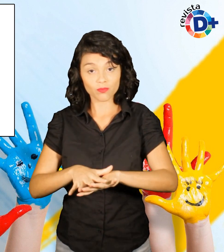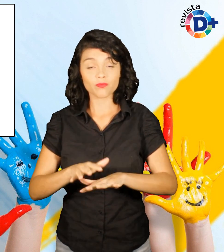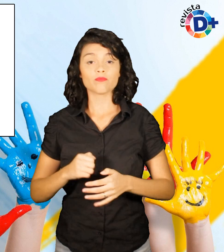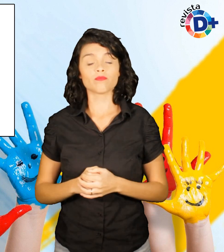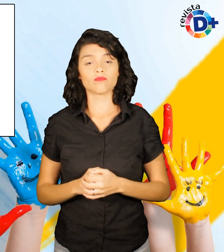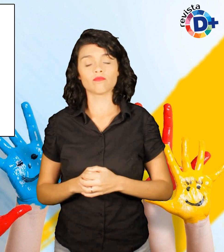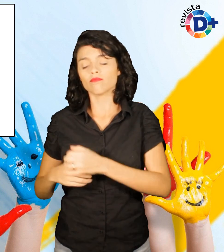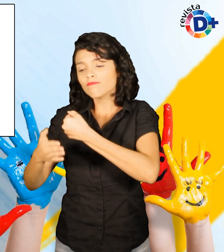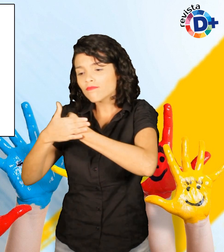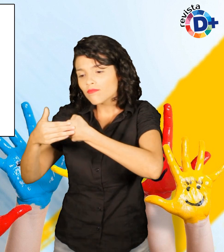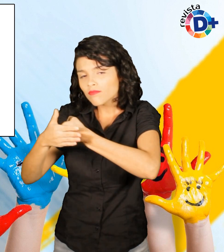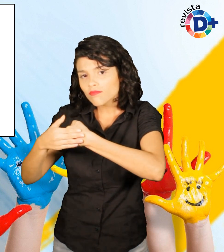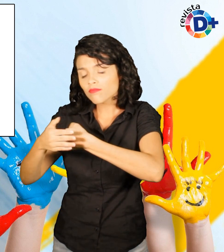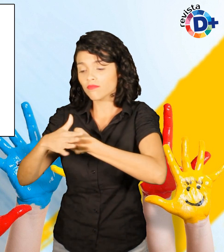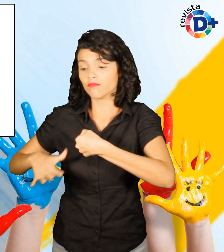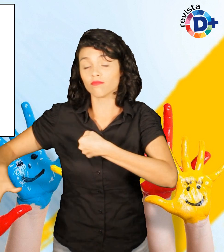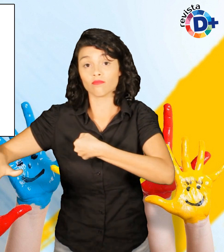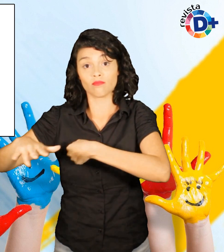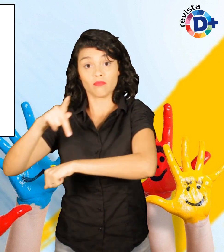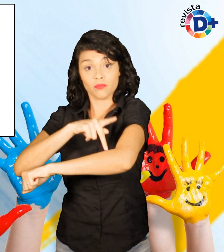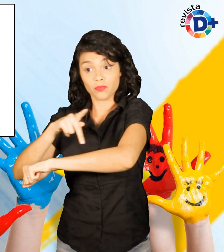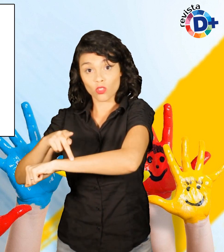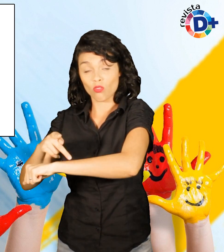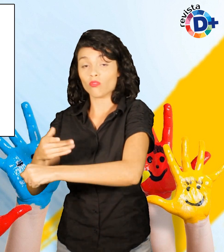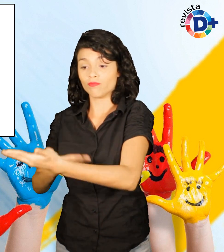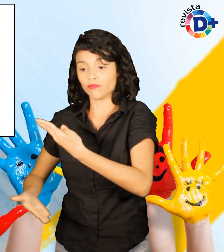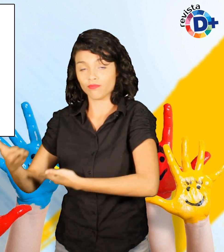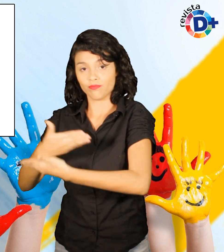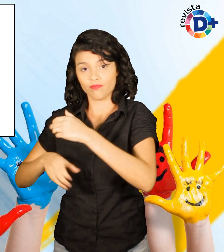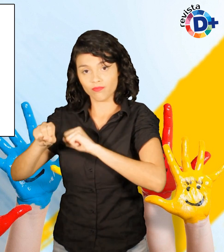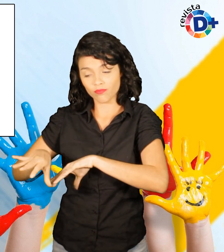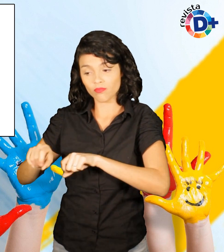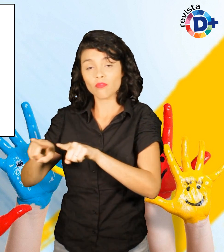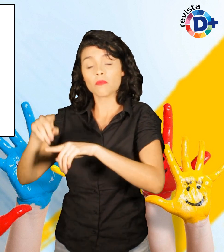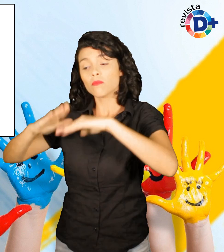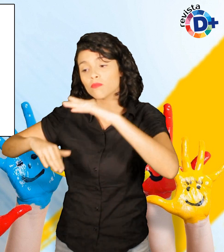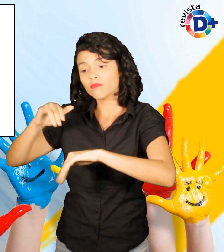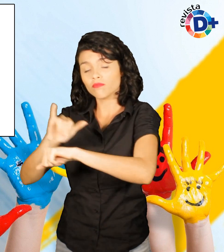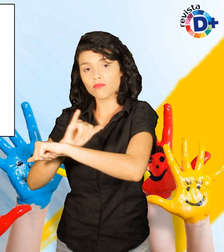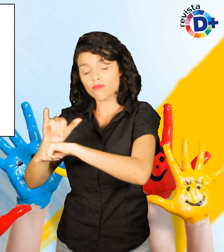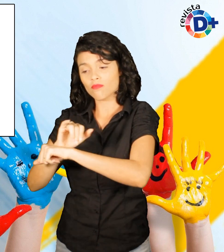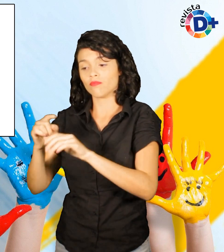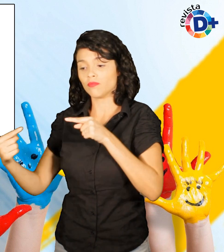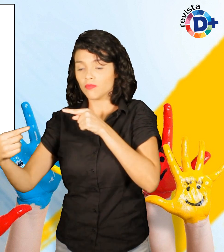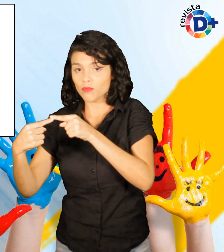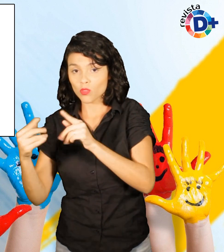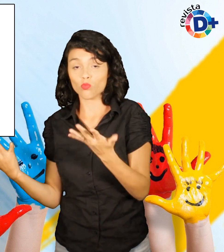Afetividade na Prática Pedagógica e Práticas Pedagógicas para a Inclusão e Diversidade e Autismo